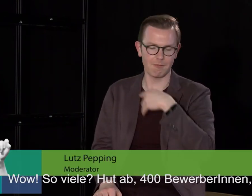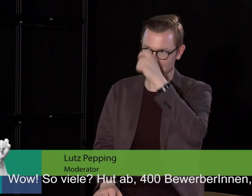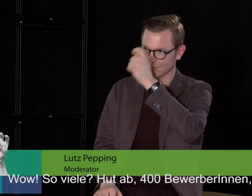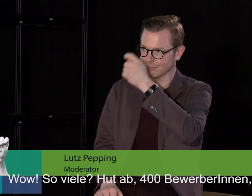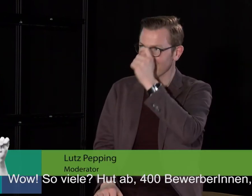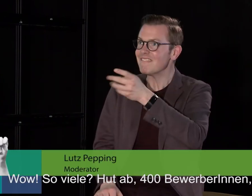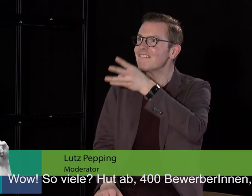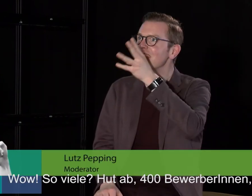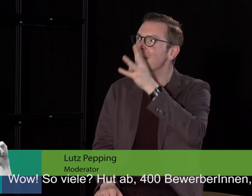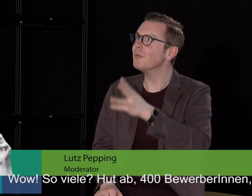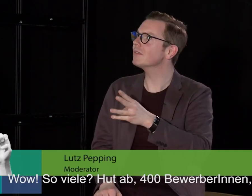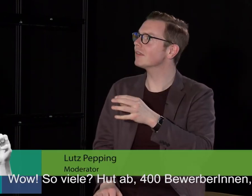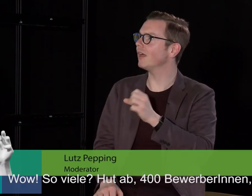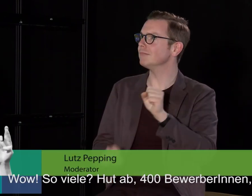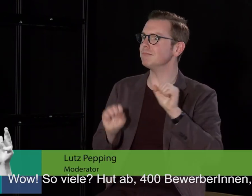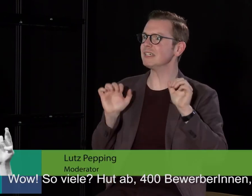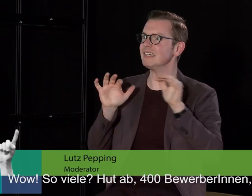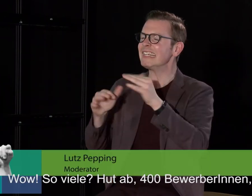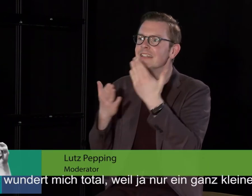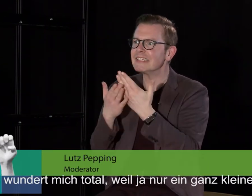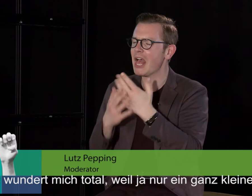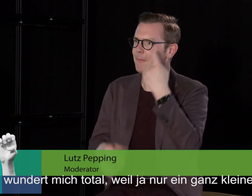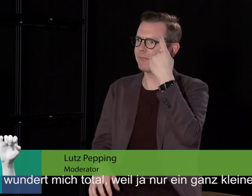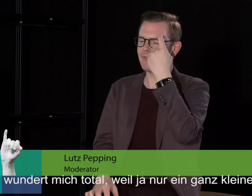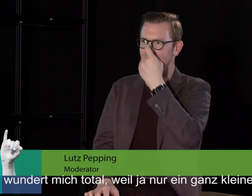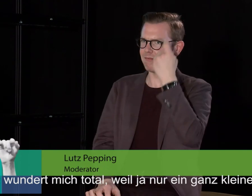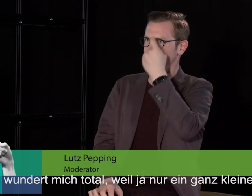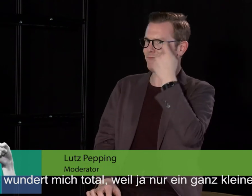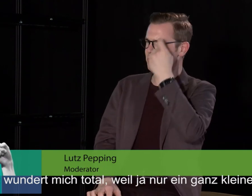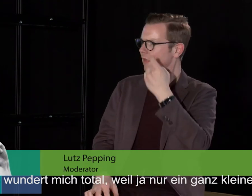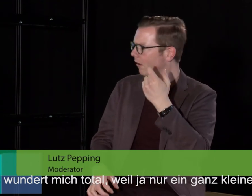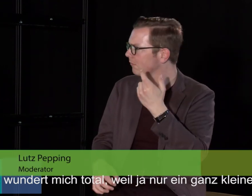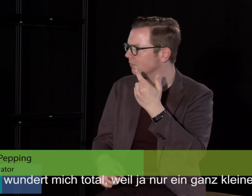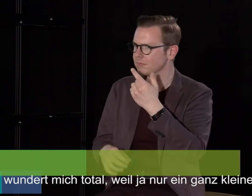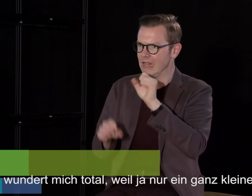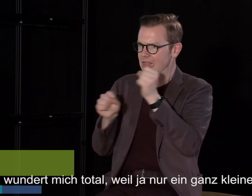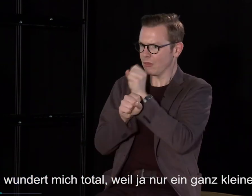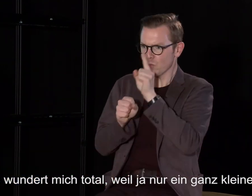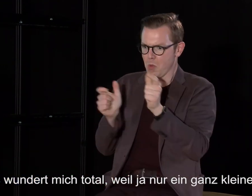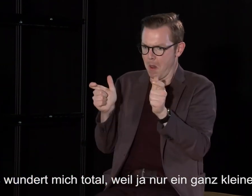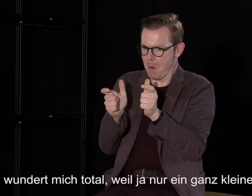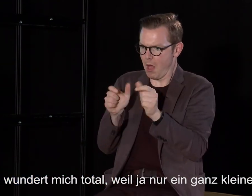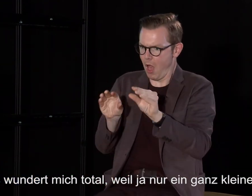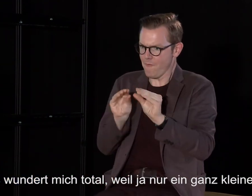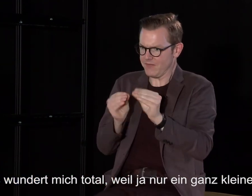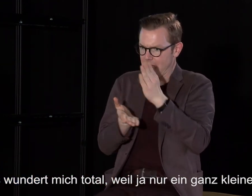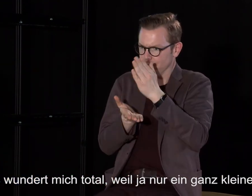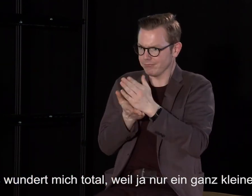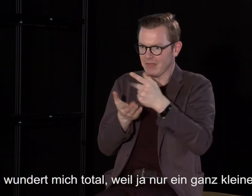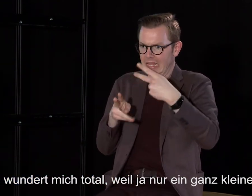ab 400 Bewerber. Das wundert mich total, weil es ist ja eigentlich nur, wird ja nur ein ganz kleiner Teil